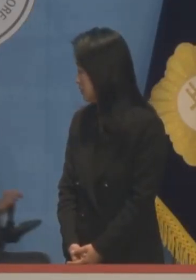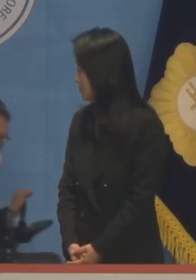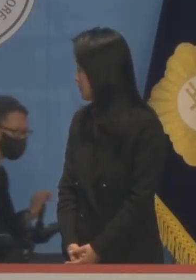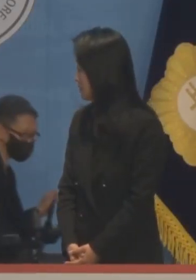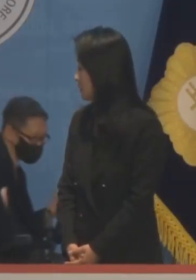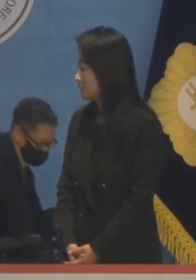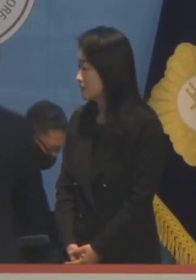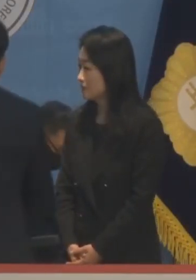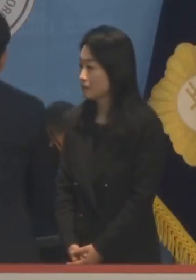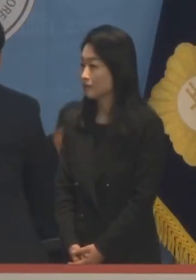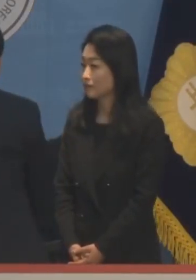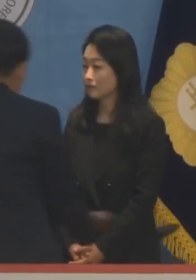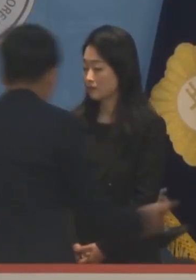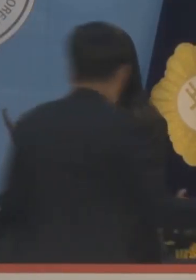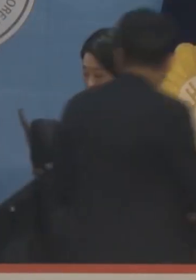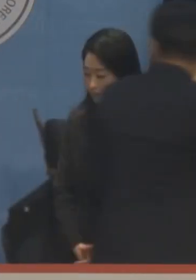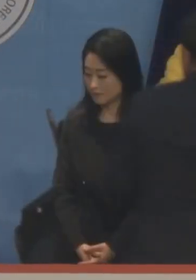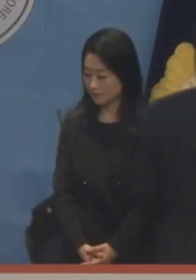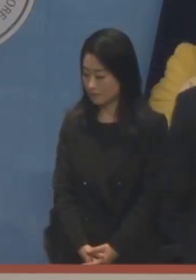이쪽 이열로